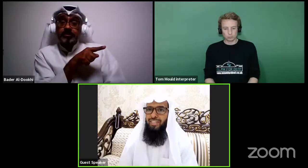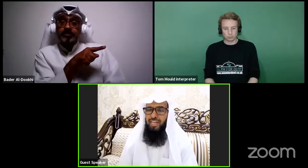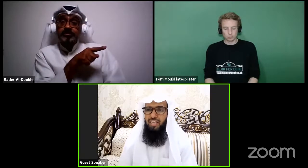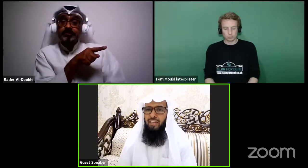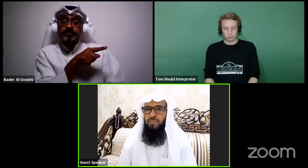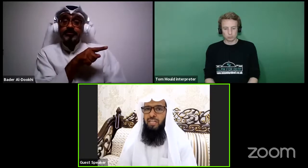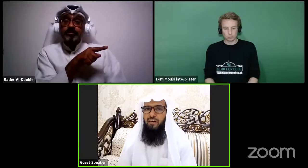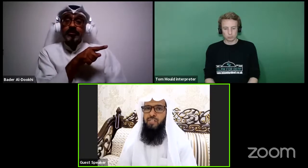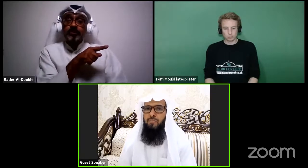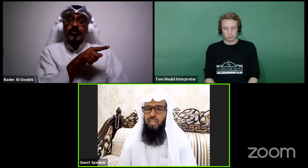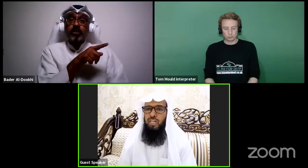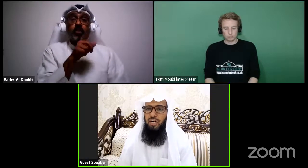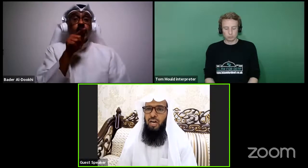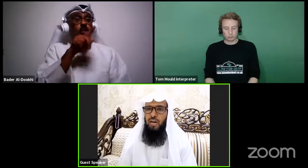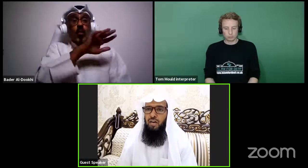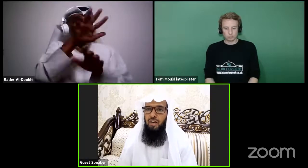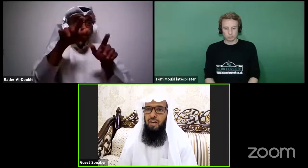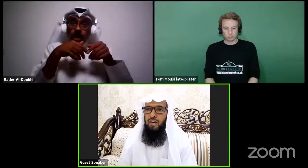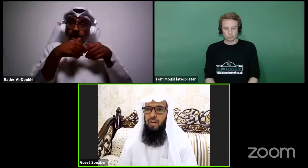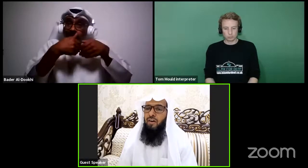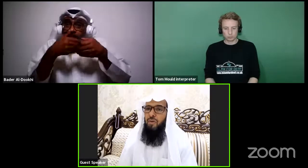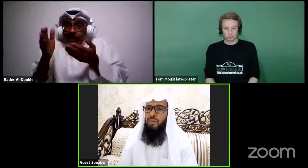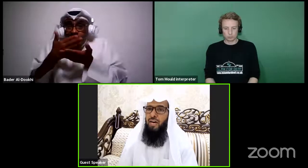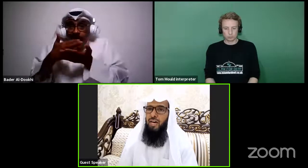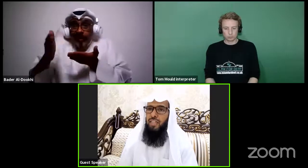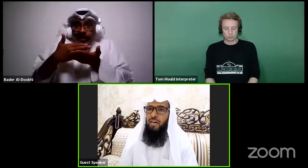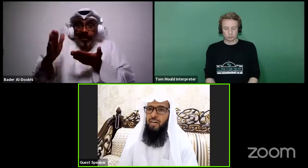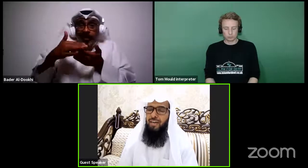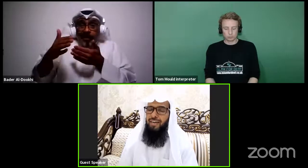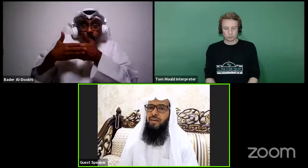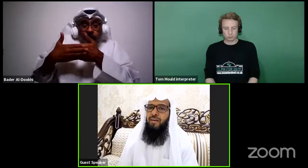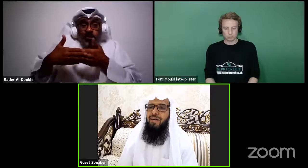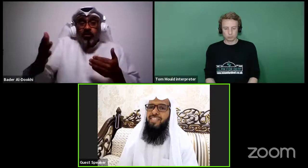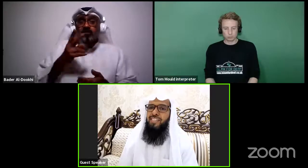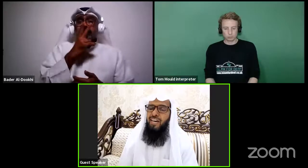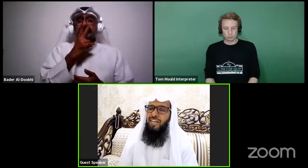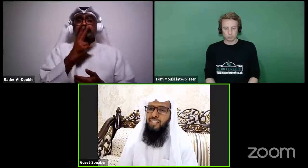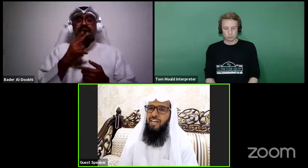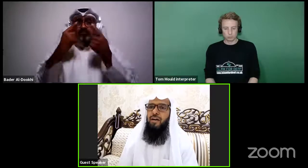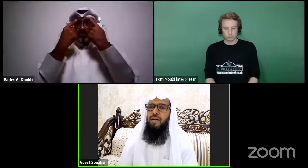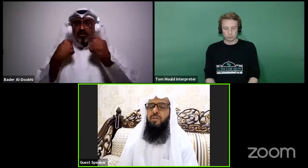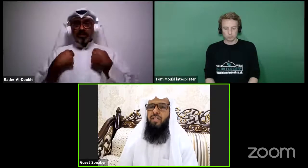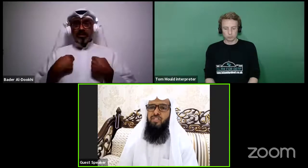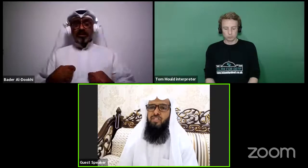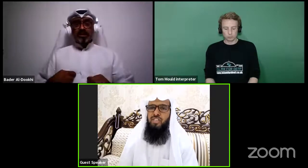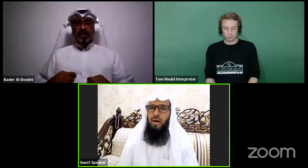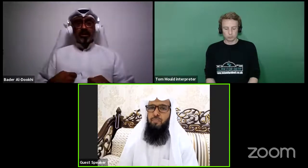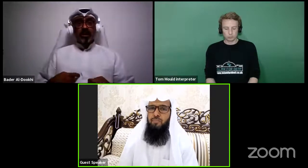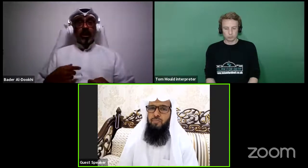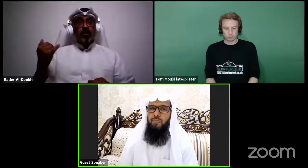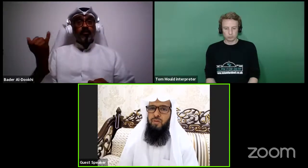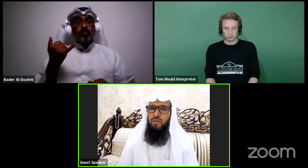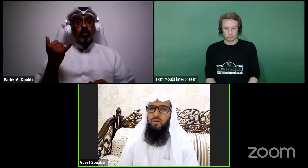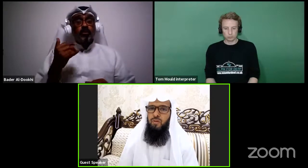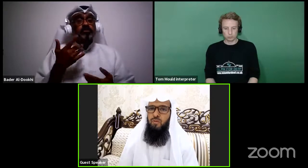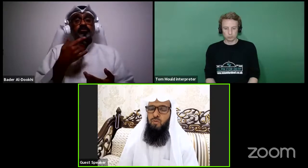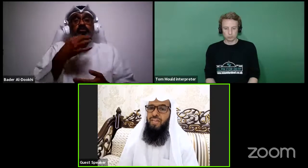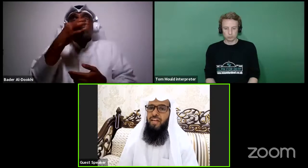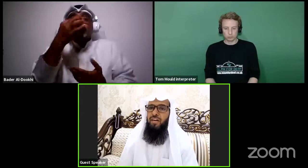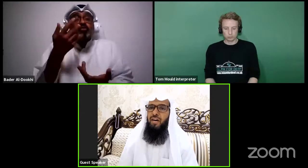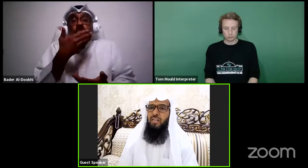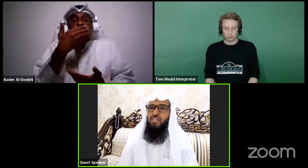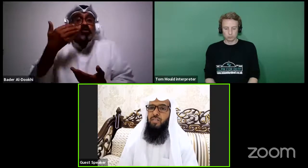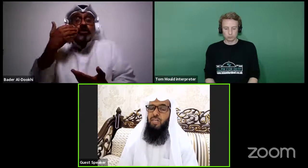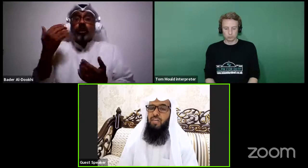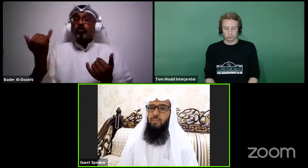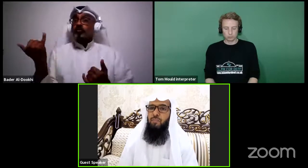هل هناك تهذيب للنفس البشرية أعظم من هذا لمن استحضر معنى الصيام؟